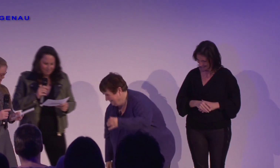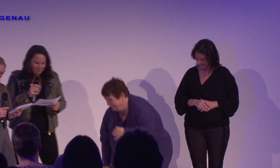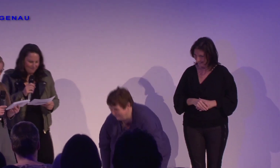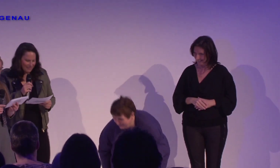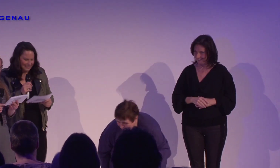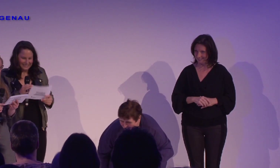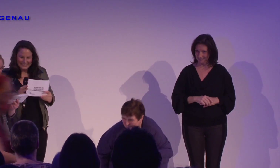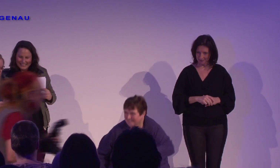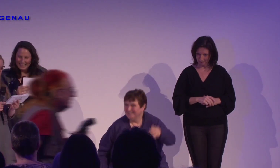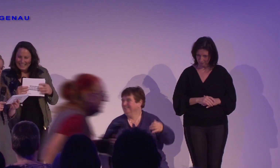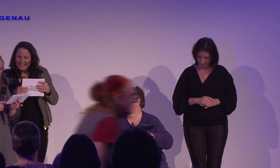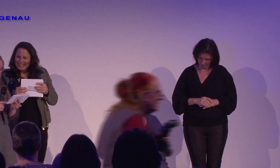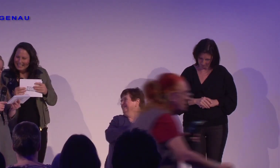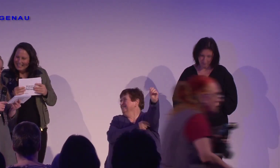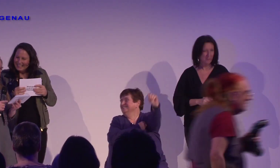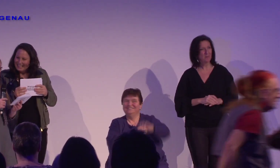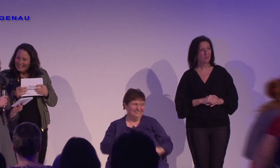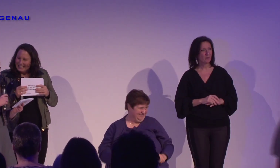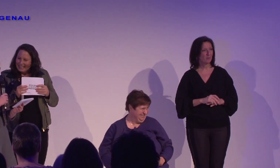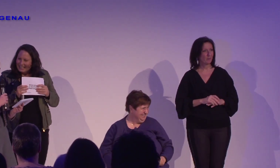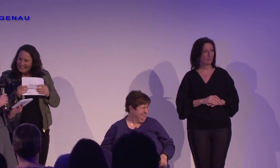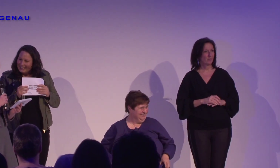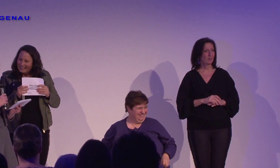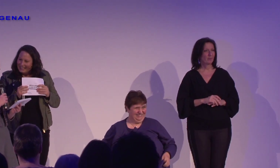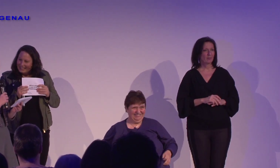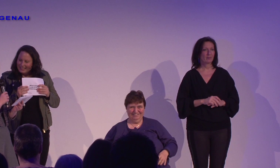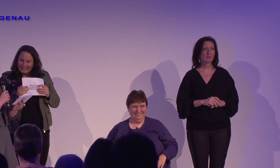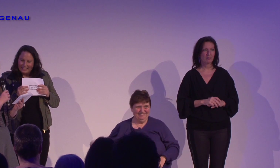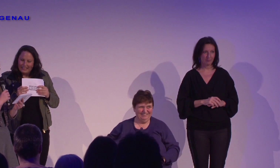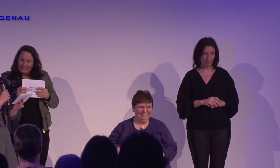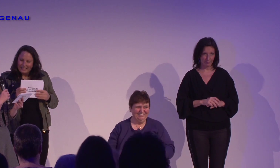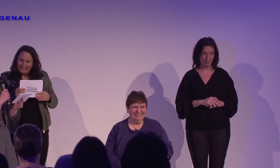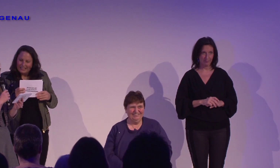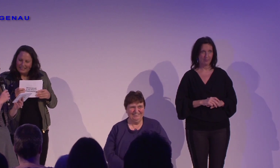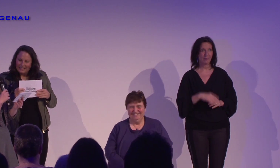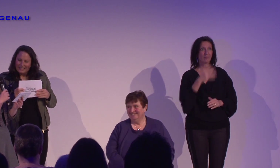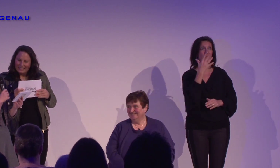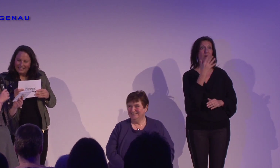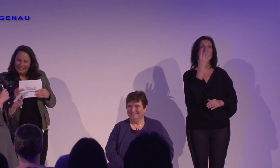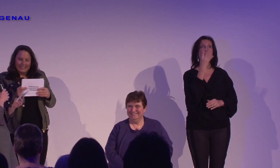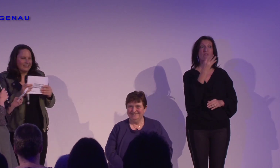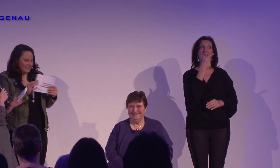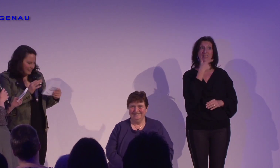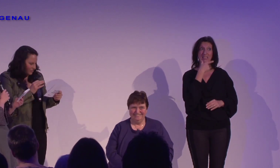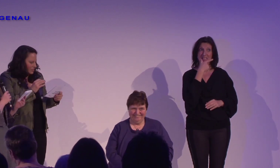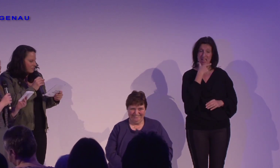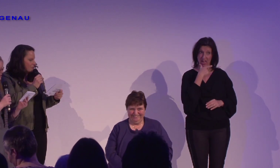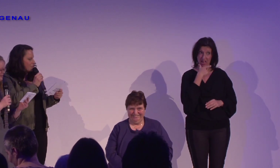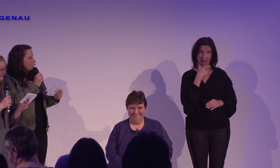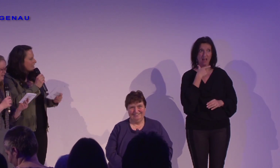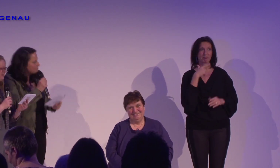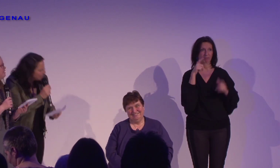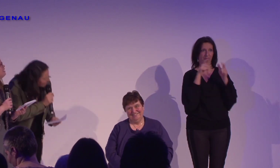kürzen und können nicht alle zeigen. Diesem ist aber etwas länger gewidmet, also lehnen Sie sich zurück und